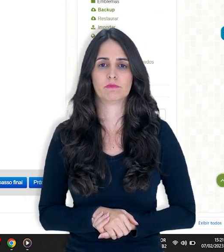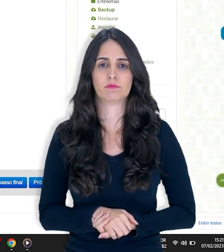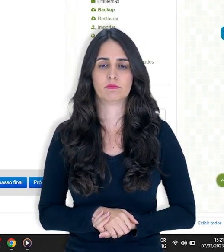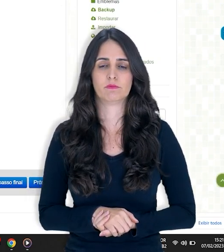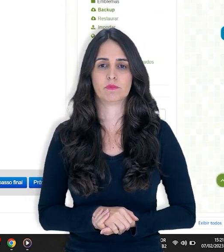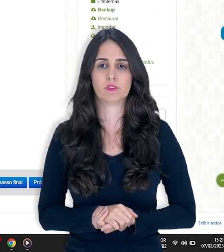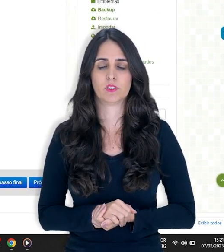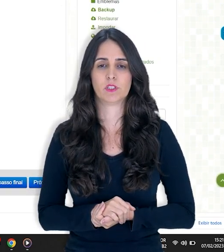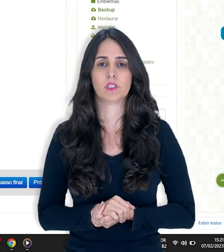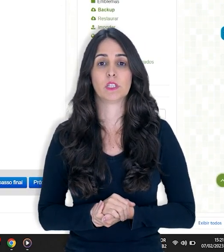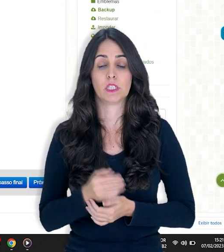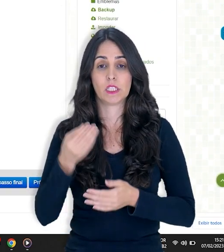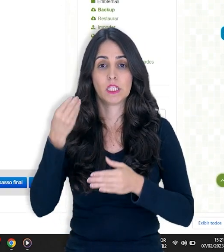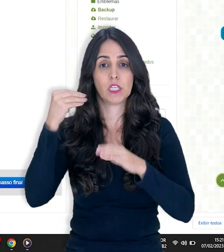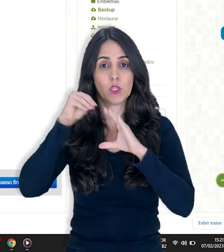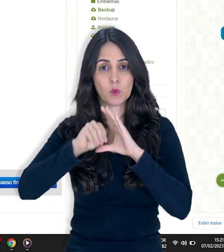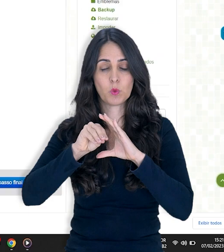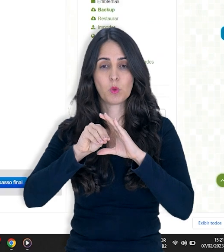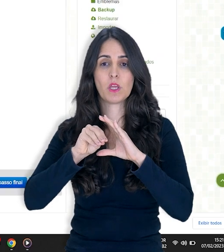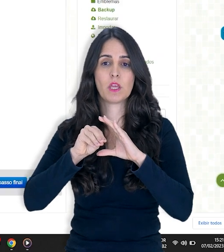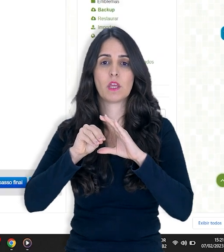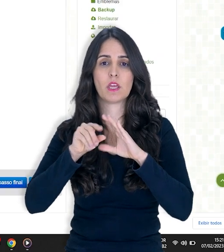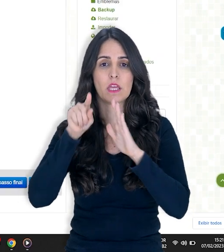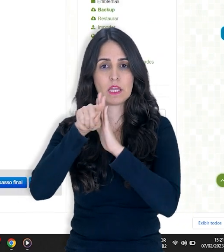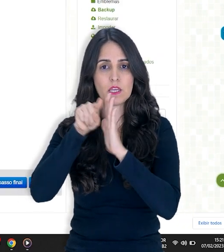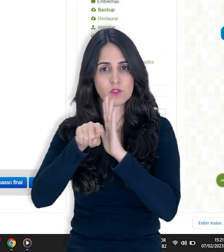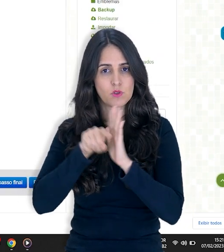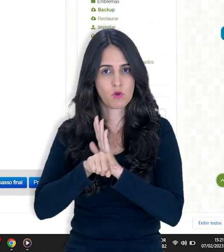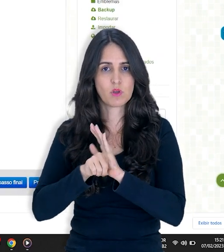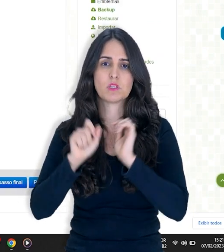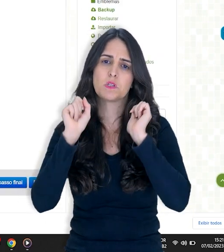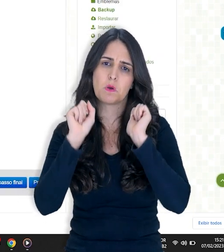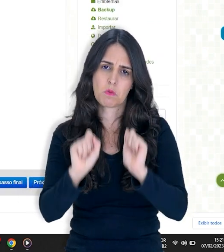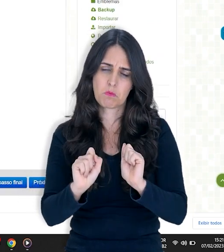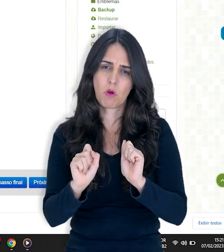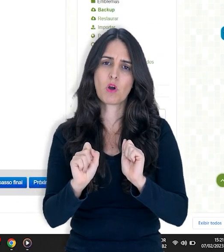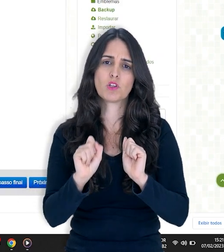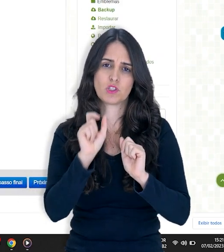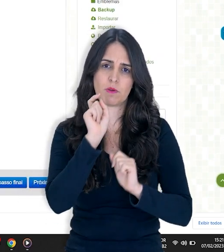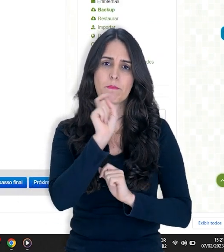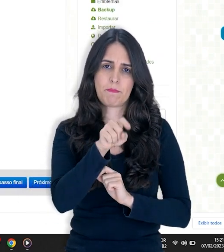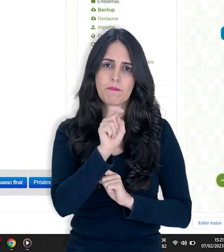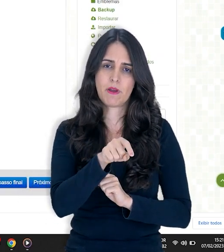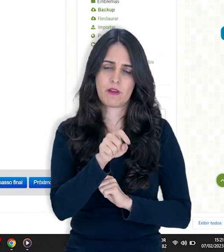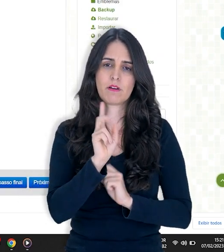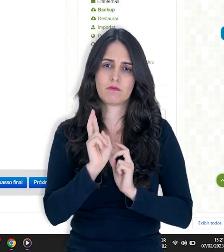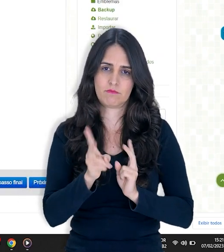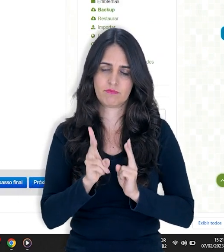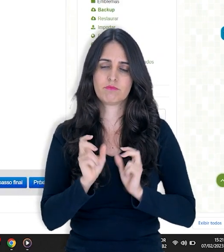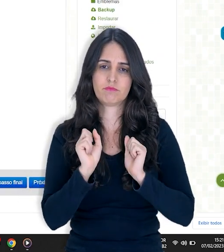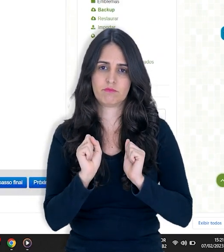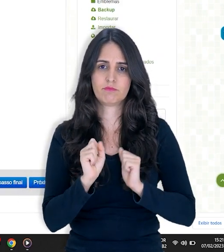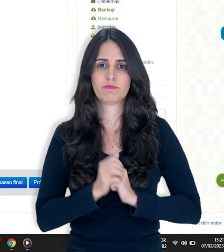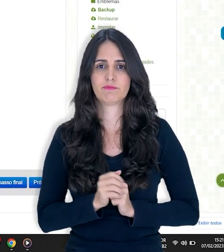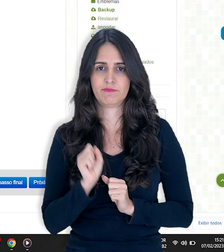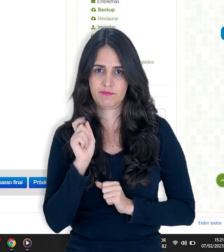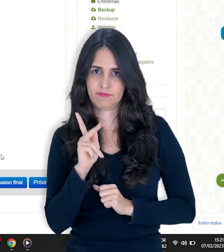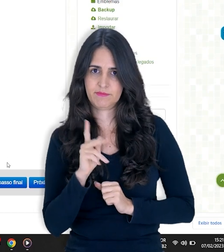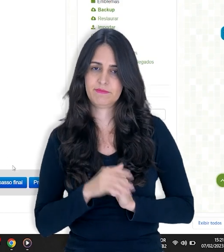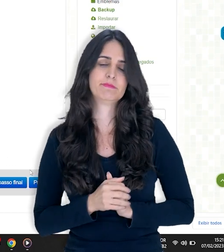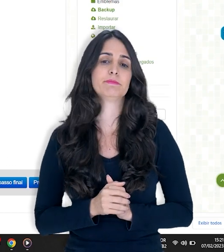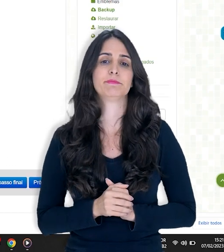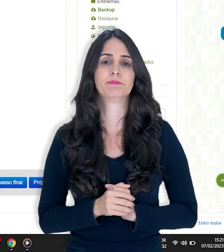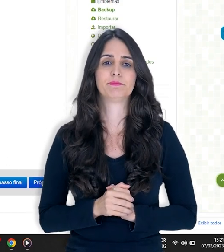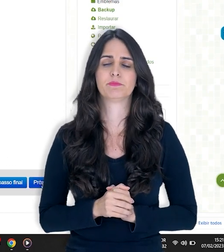O incluir banco de questões, você pode deixar marcadinho também, vai que você quer levar um questionário, aí tem que levar esse banco de questões também, tá